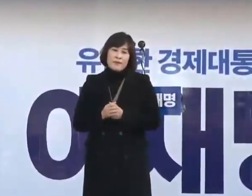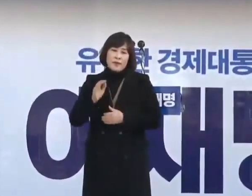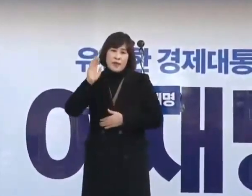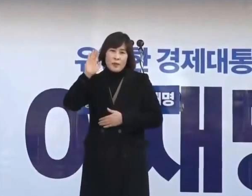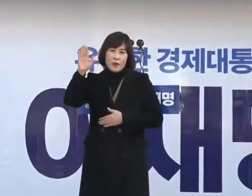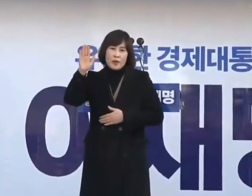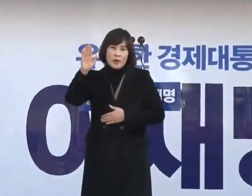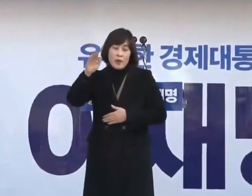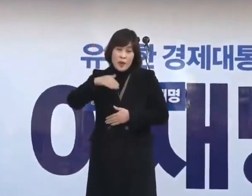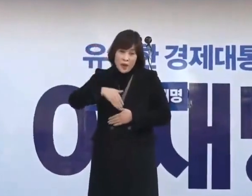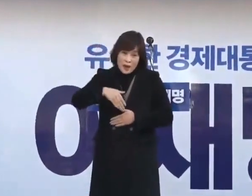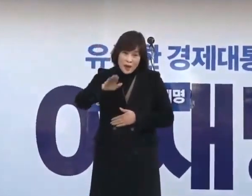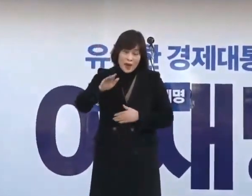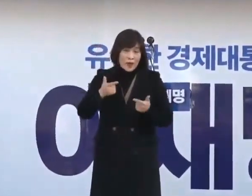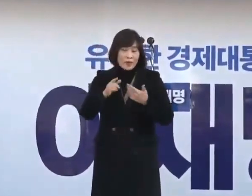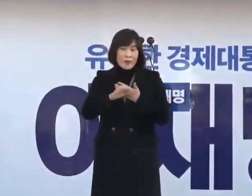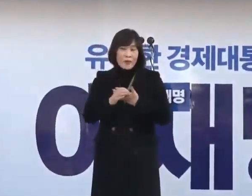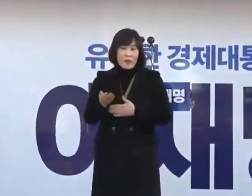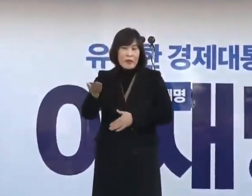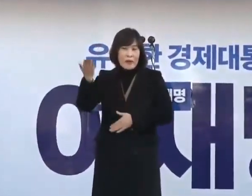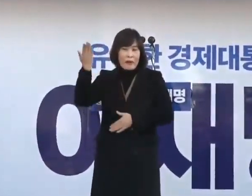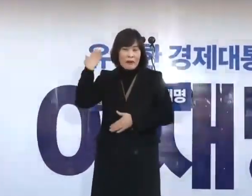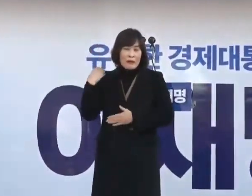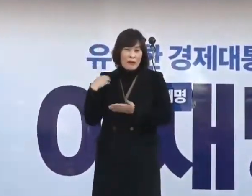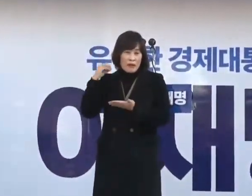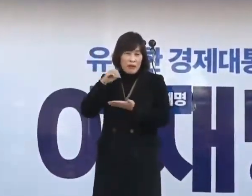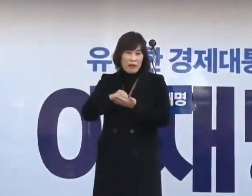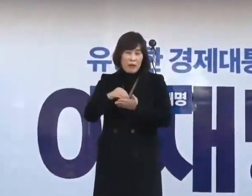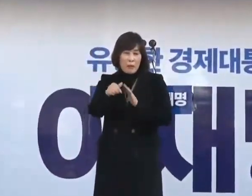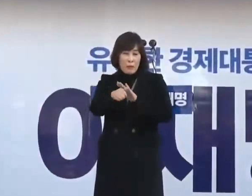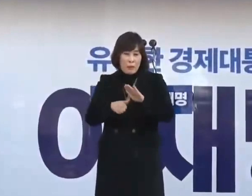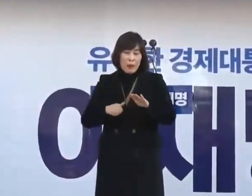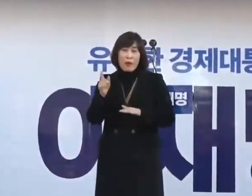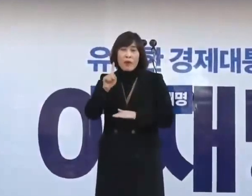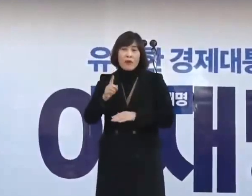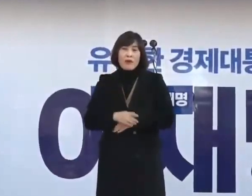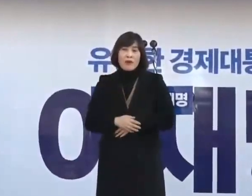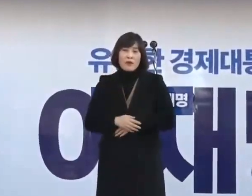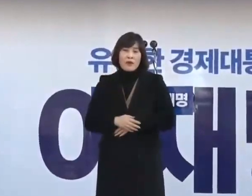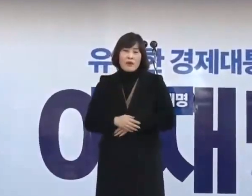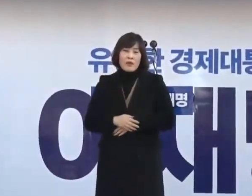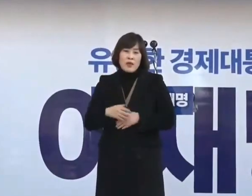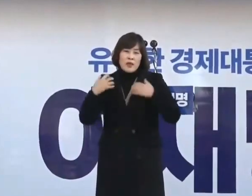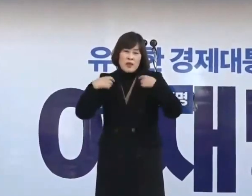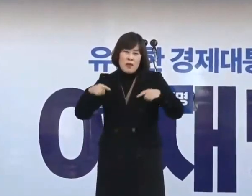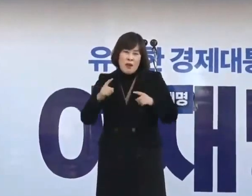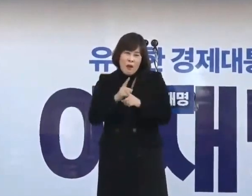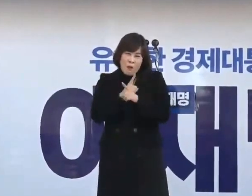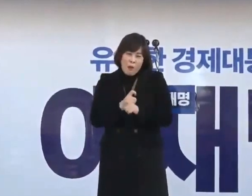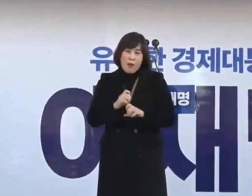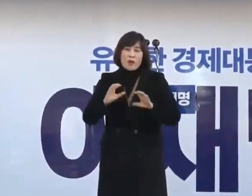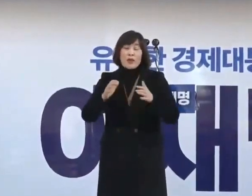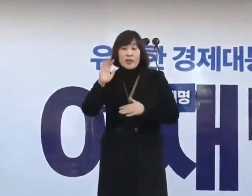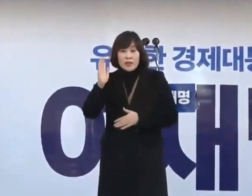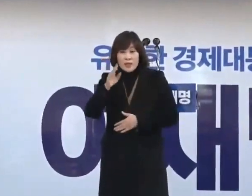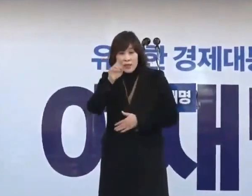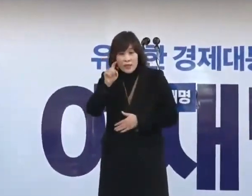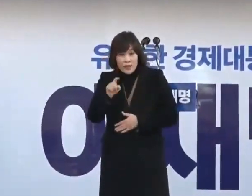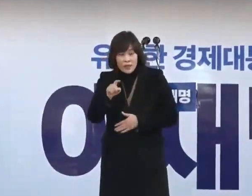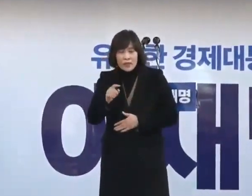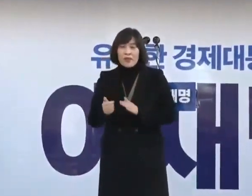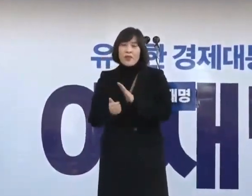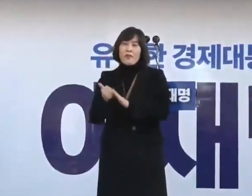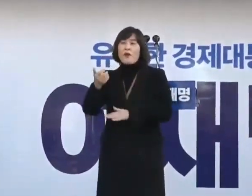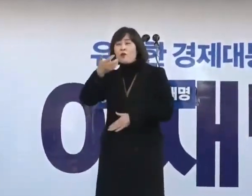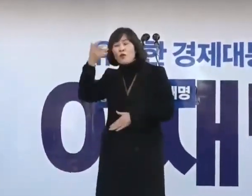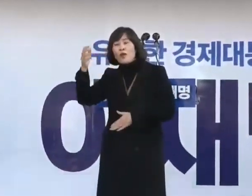미래로 나아갈지 과거로 돌아갈지 정치 보복이 횡행하는 정쟁의 나라가 될지